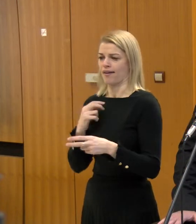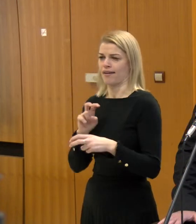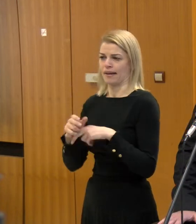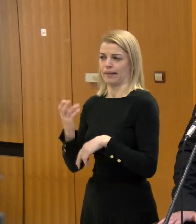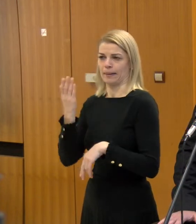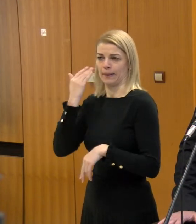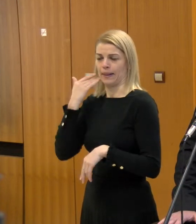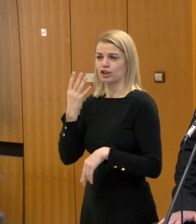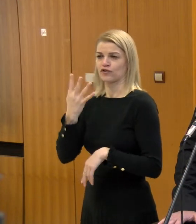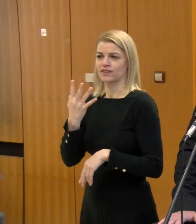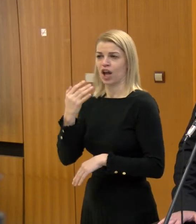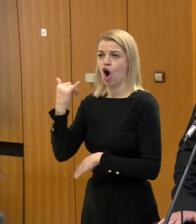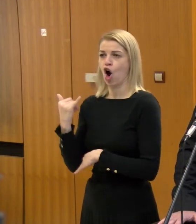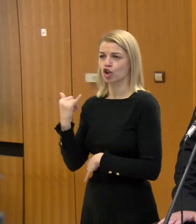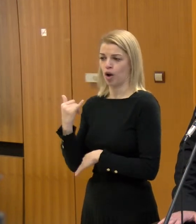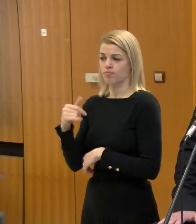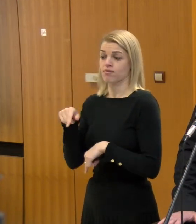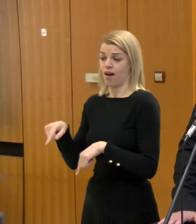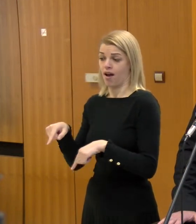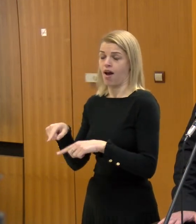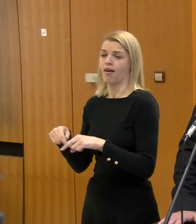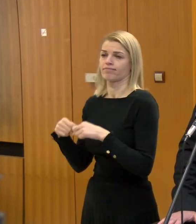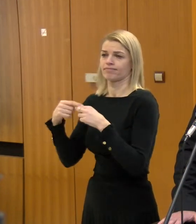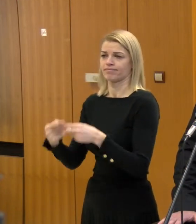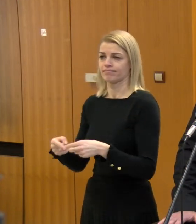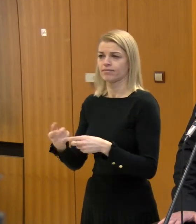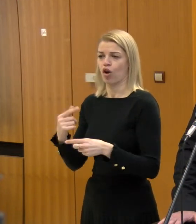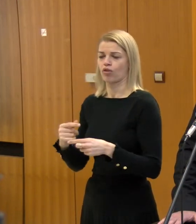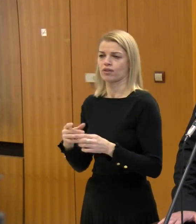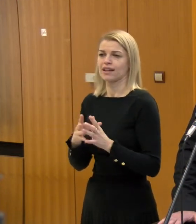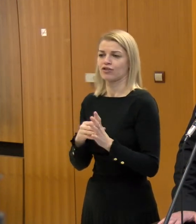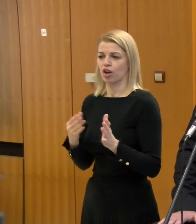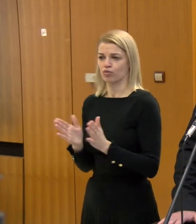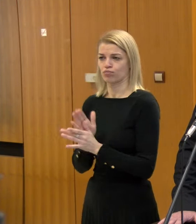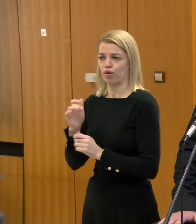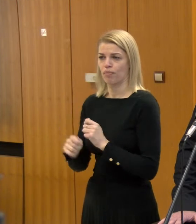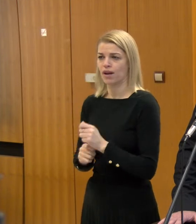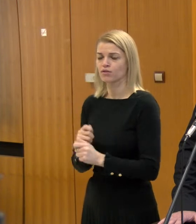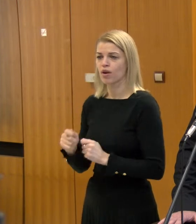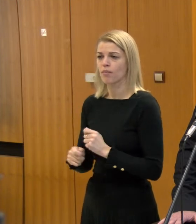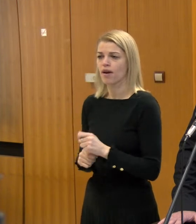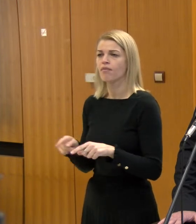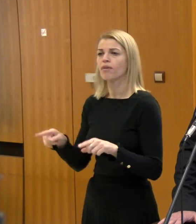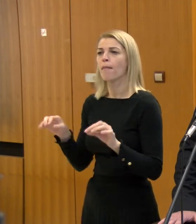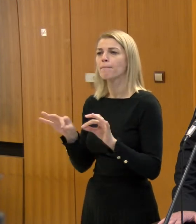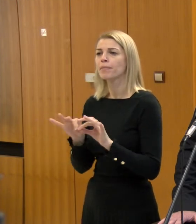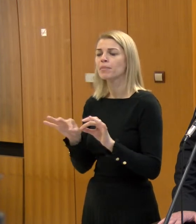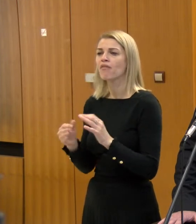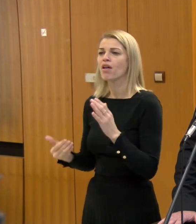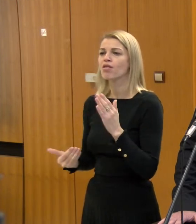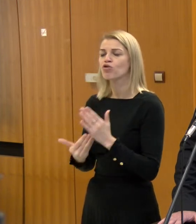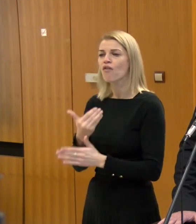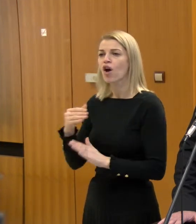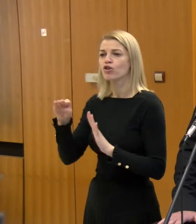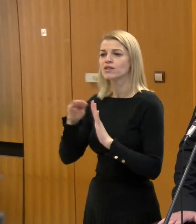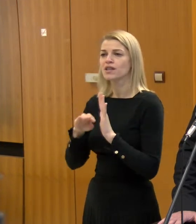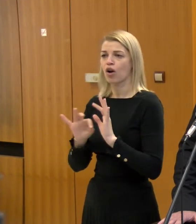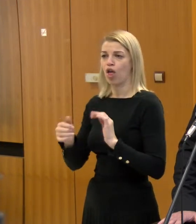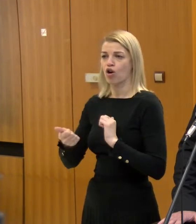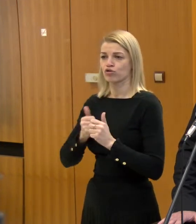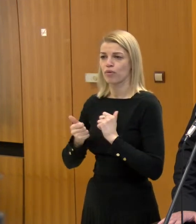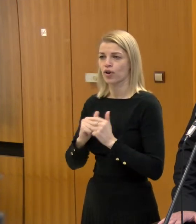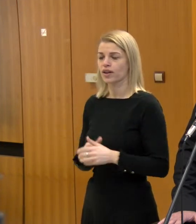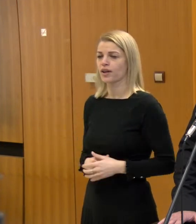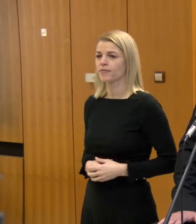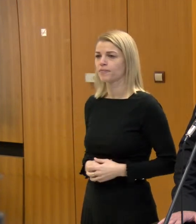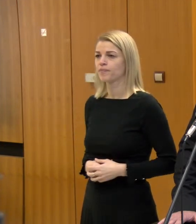nastúpil do služby 4. októbra, ale takmer od začiatku s ním spolupracujeme na príprave nového zákona o